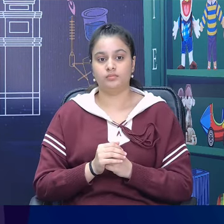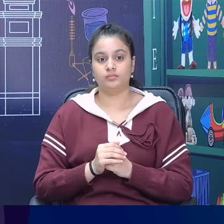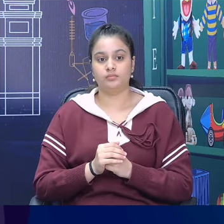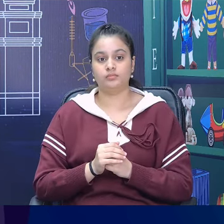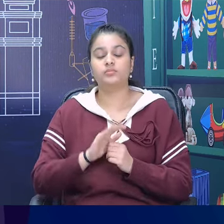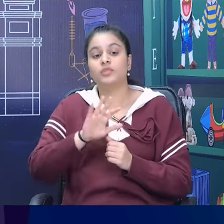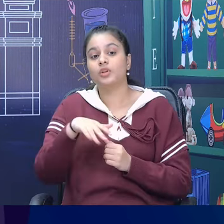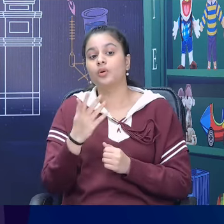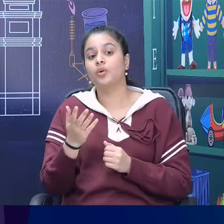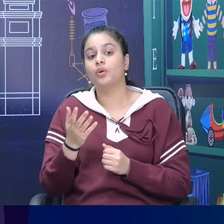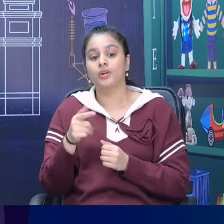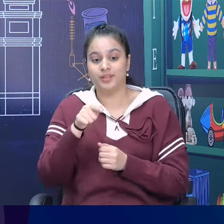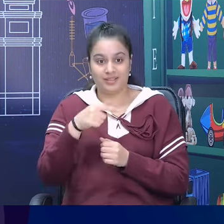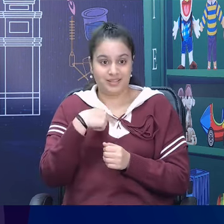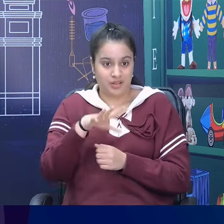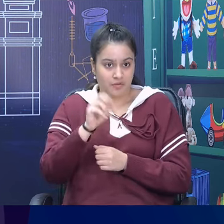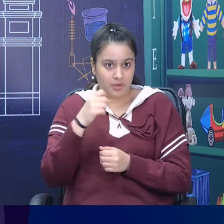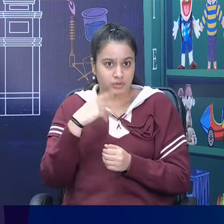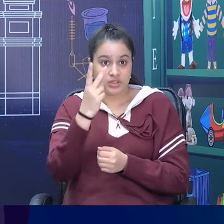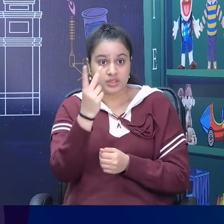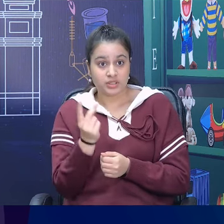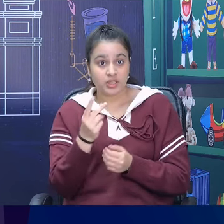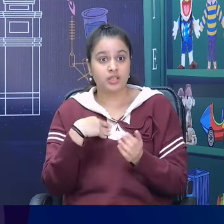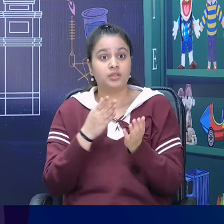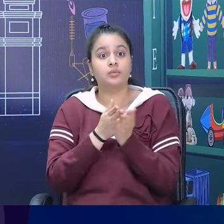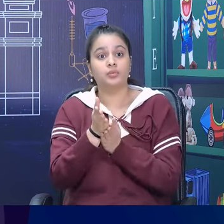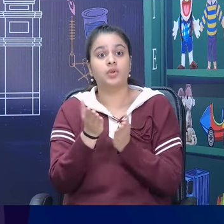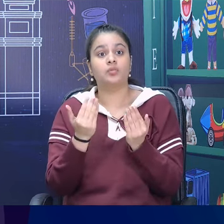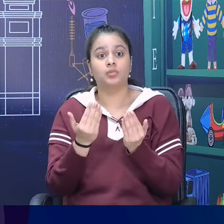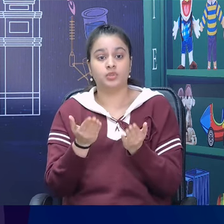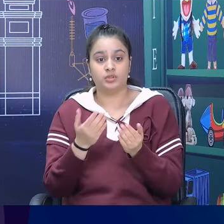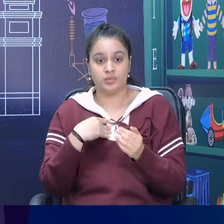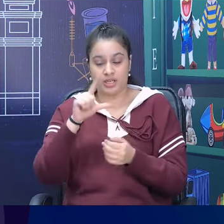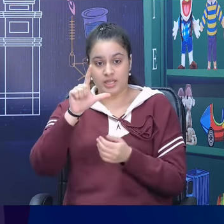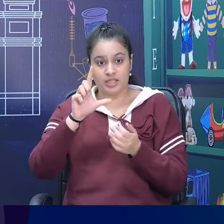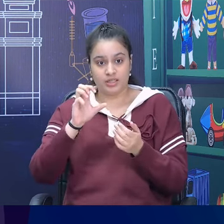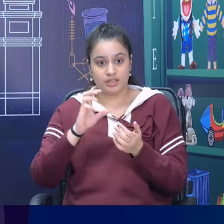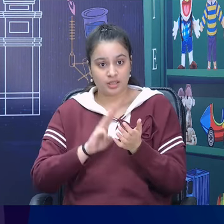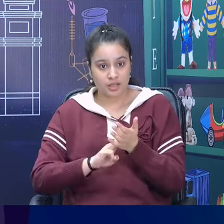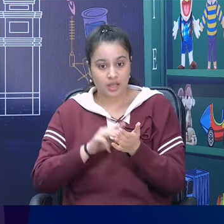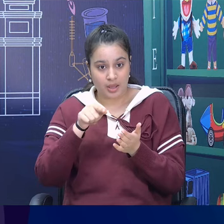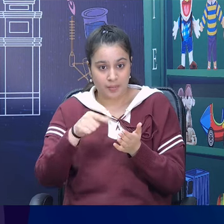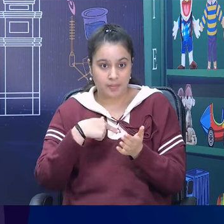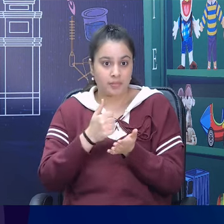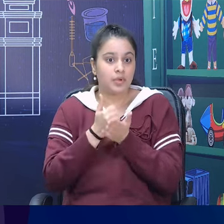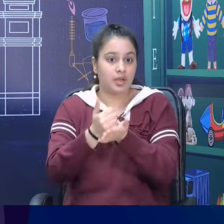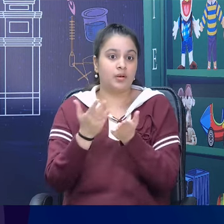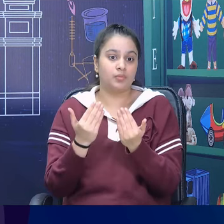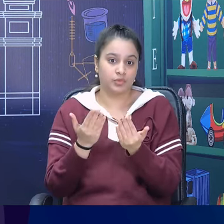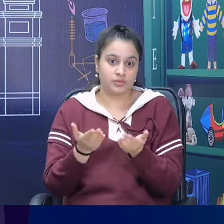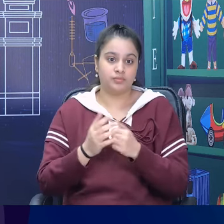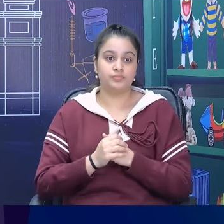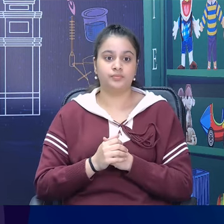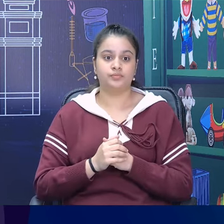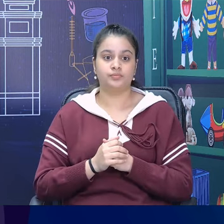इसी के लिए हम निकालने के लिए दूसरे मेथड की बात करते हैं जिसकी हेल्प हम जो है एलसीएम की हेल्प से हम निकालते हैं दूसरा जो है अ